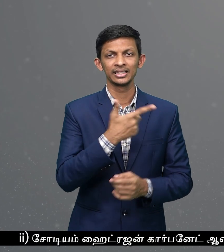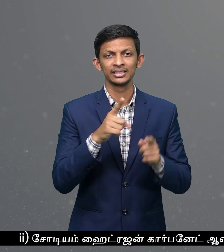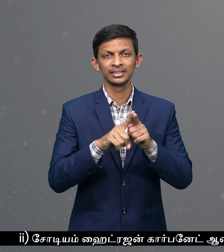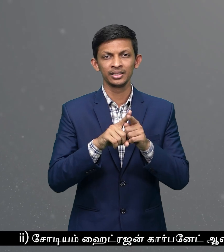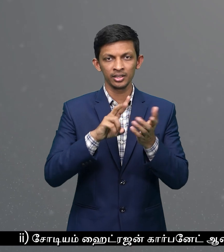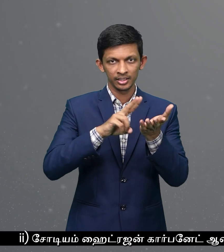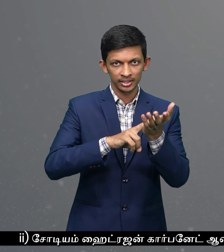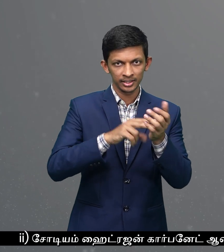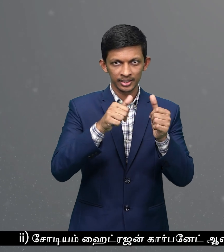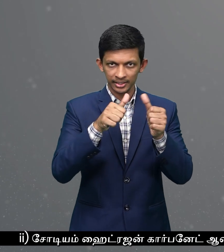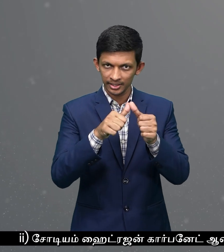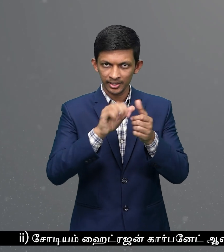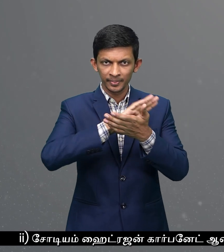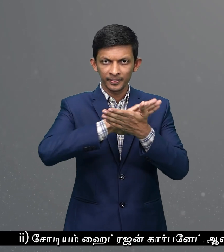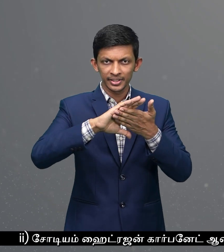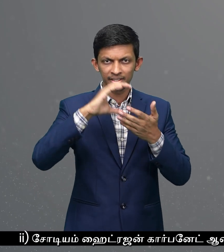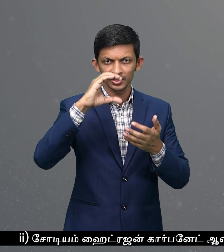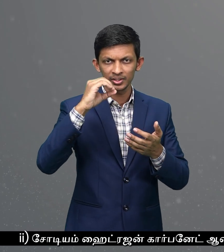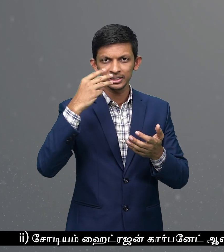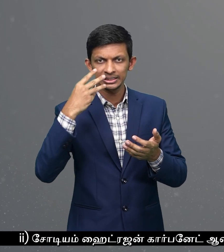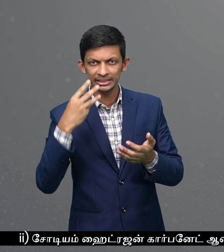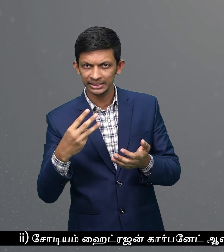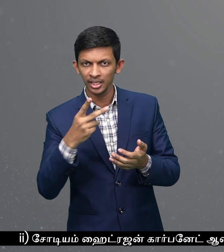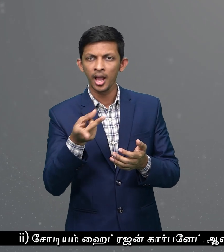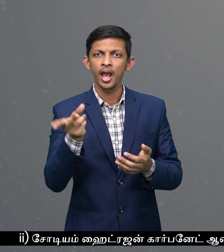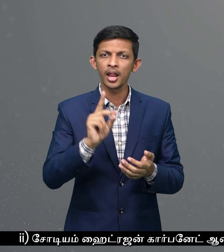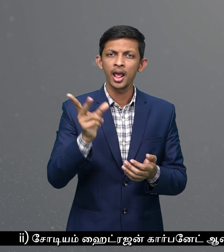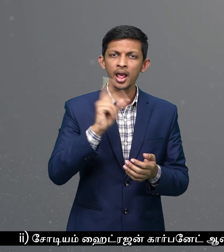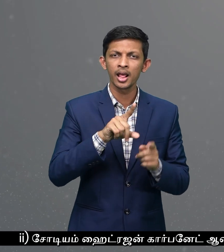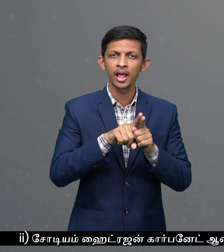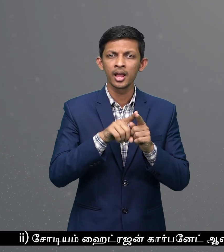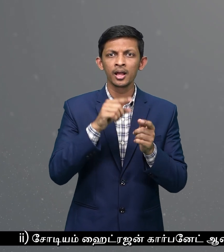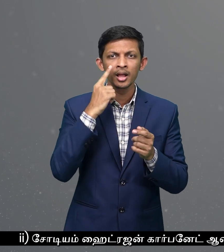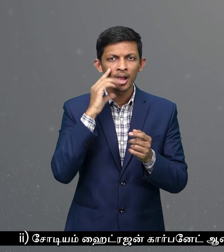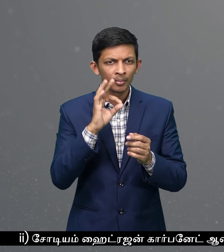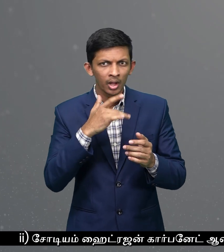சோடியம் ஹைட்ரஜன் கார்பனேட் ஆன்டாசிட்களில் ஒரு மூலப்பொருளாகவும் உள்ளது.